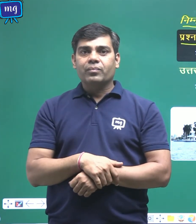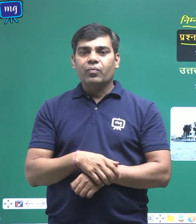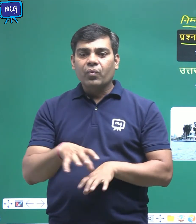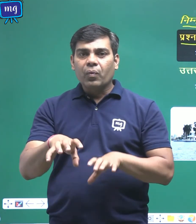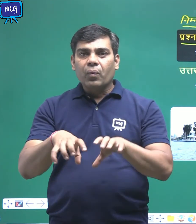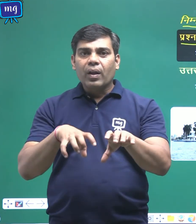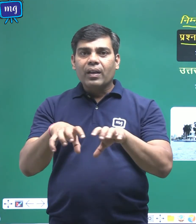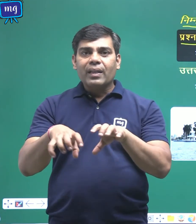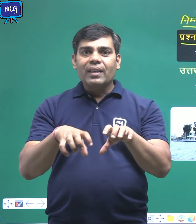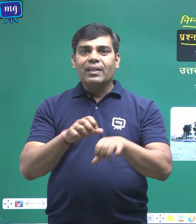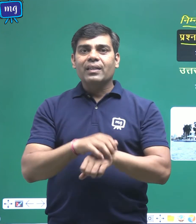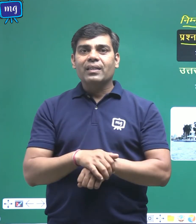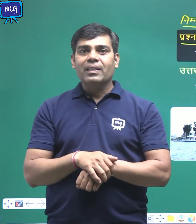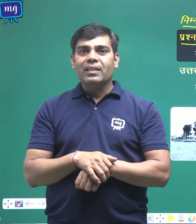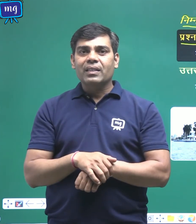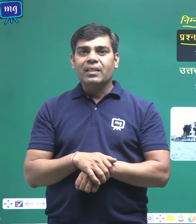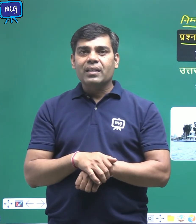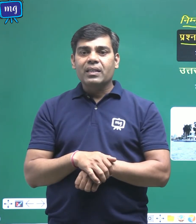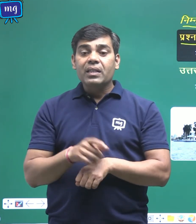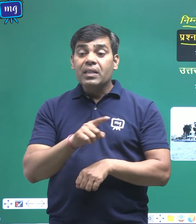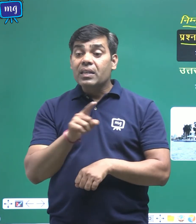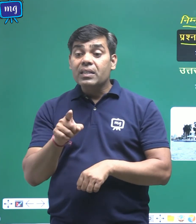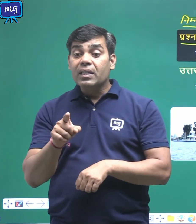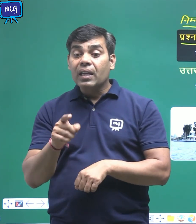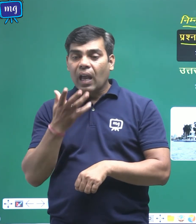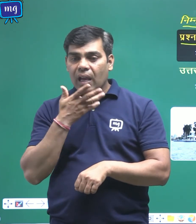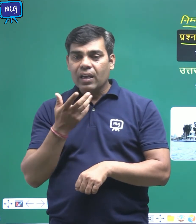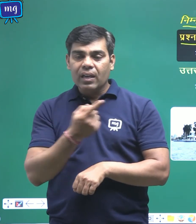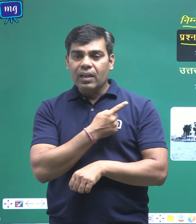नगरी किसे कहते हैं?